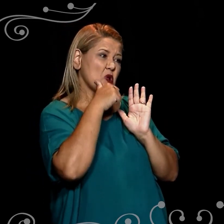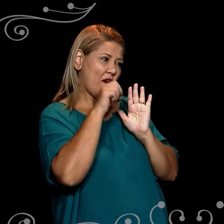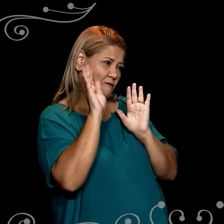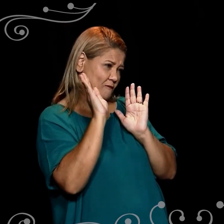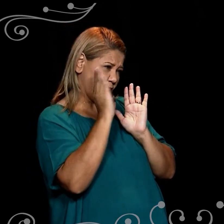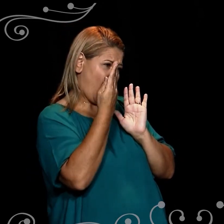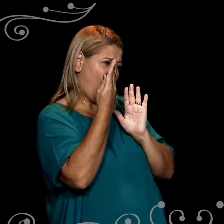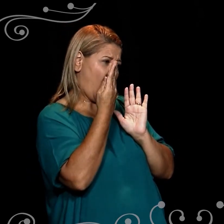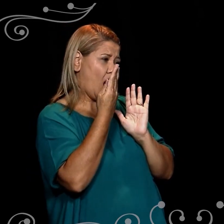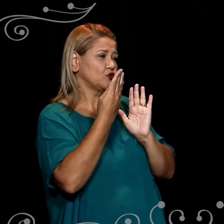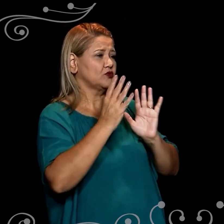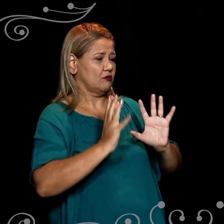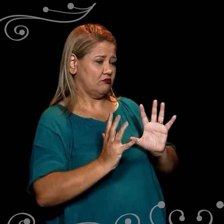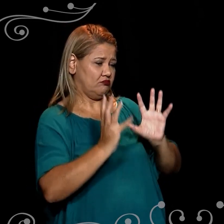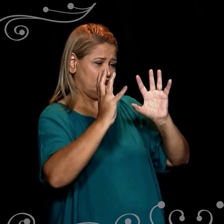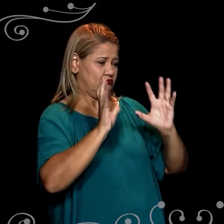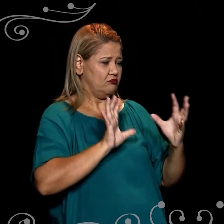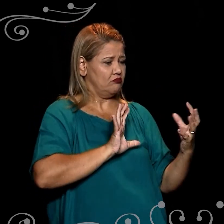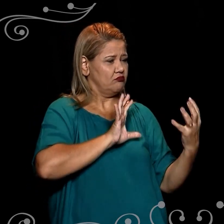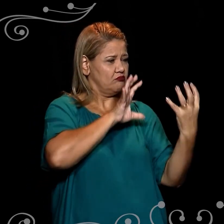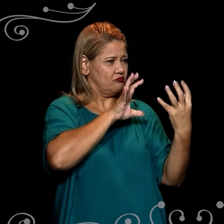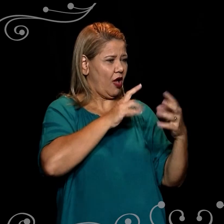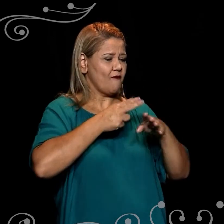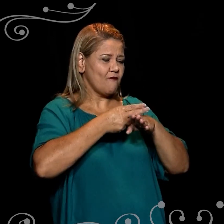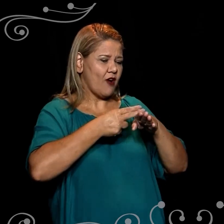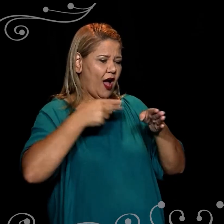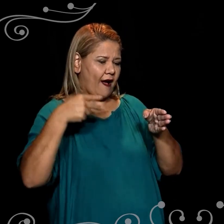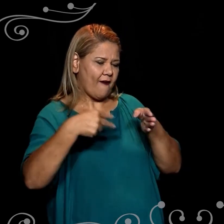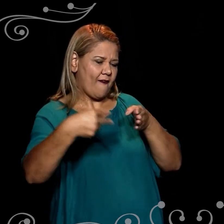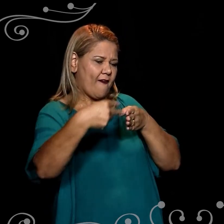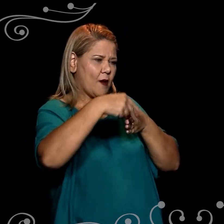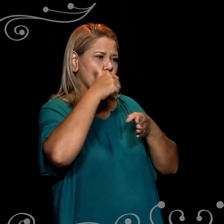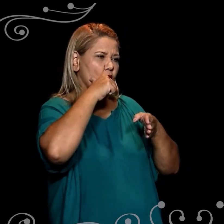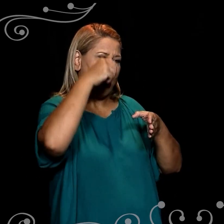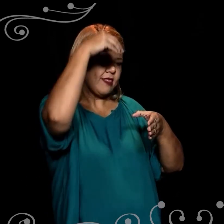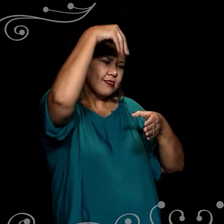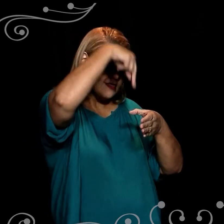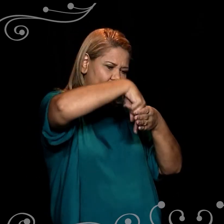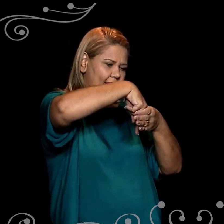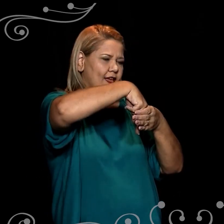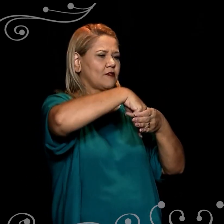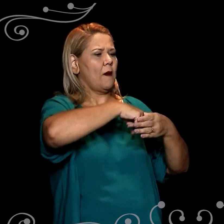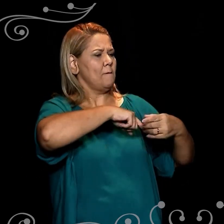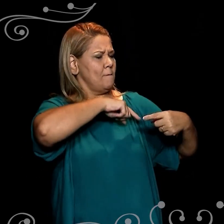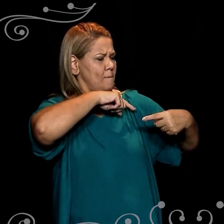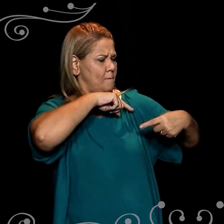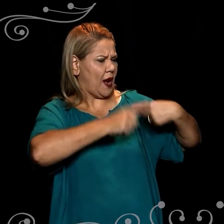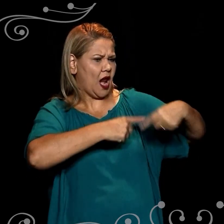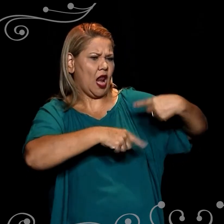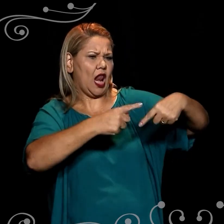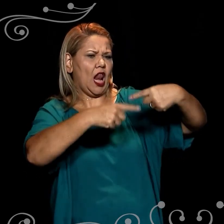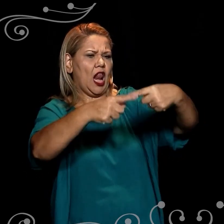barril cheio de facas e fazer esse barril rolar pelas ruas da cidade.